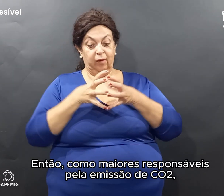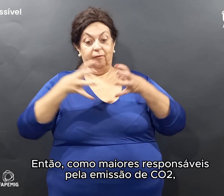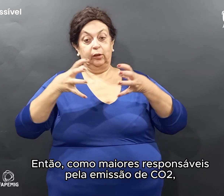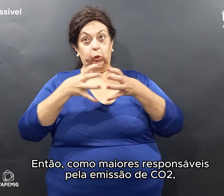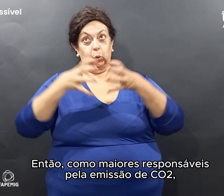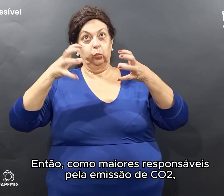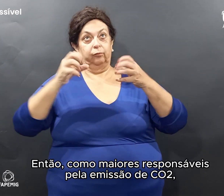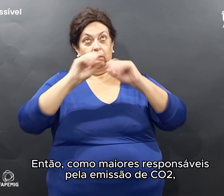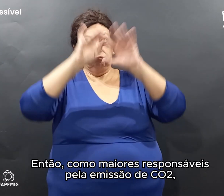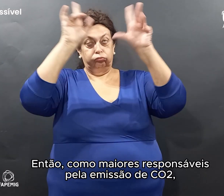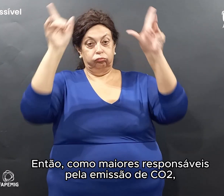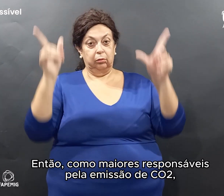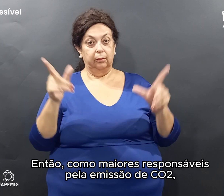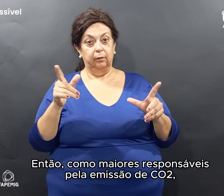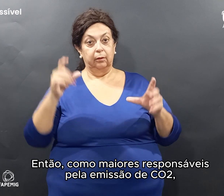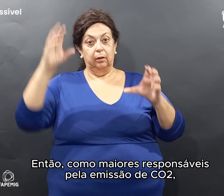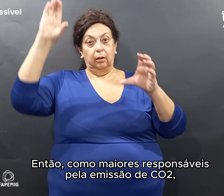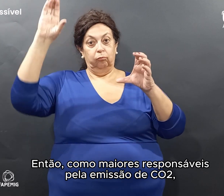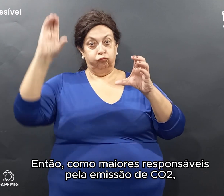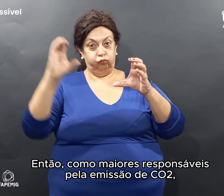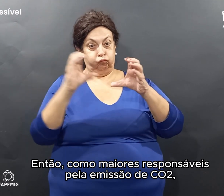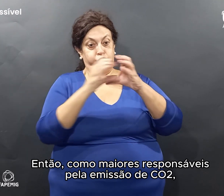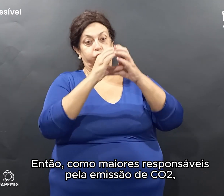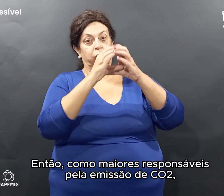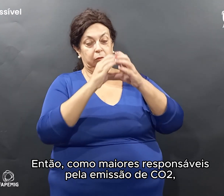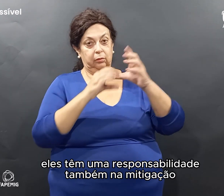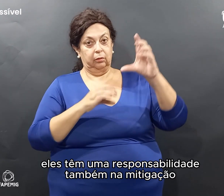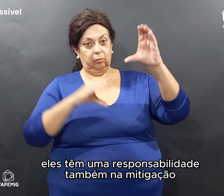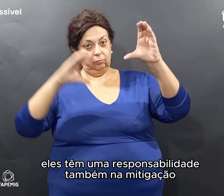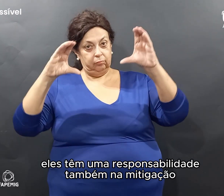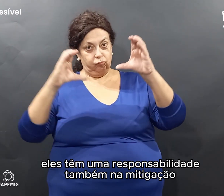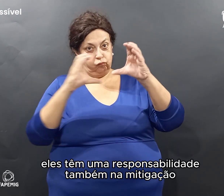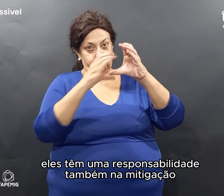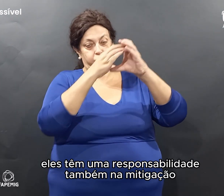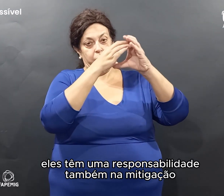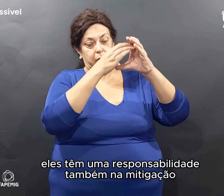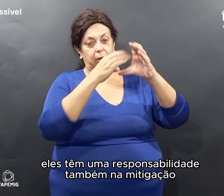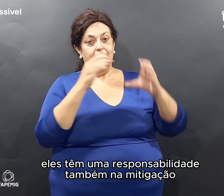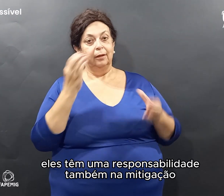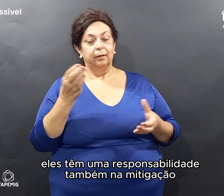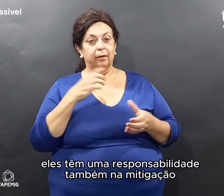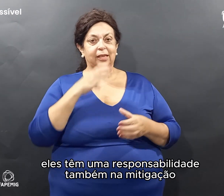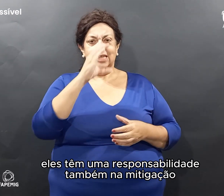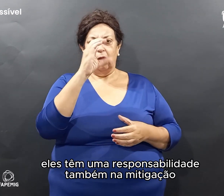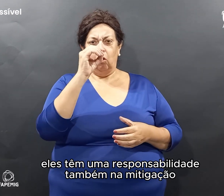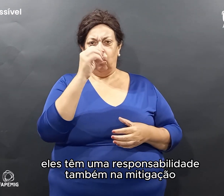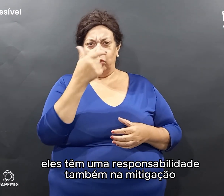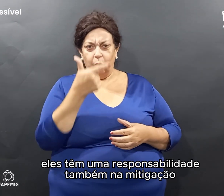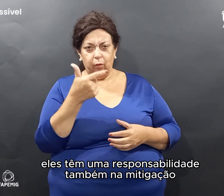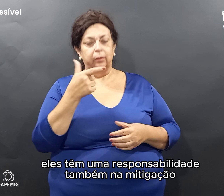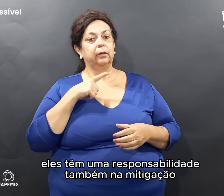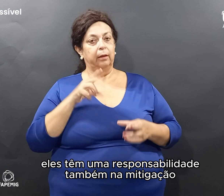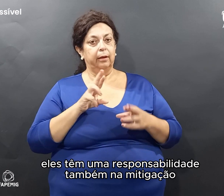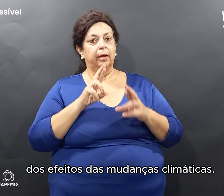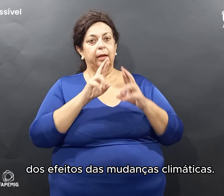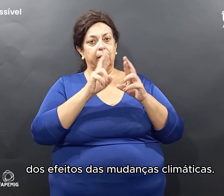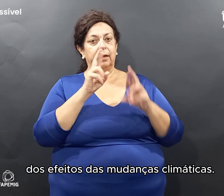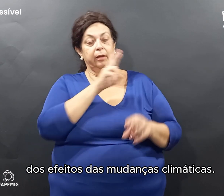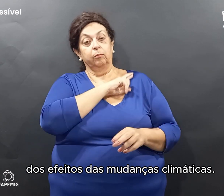maiores responsáveis, né, pela emissão de CO2, eles têm uma responsabilidade também, né, na mitigação dos efeitos aí